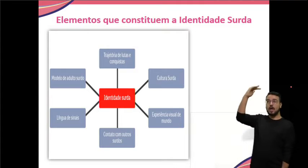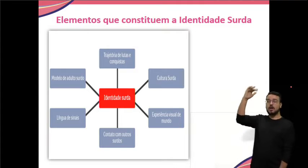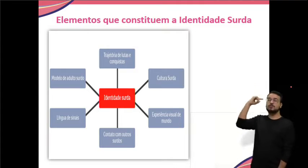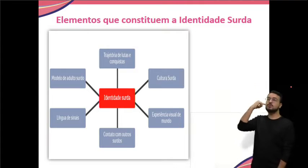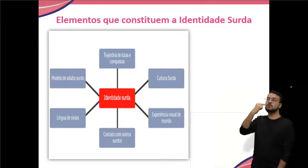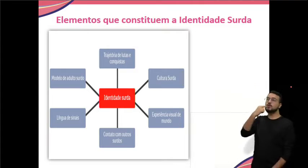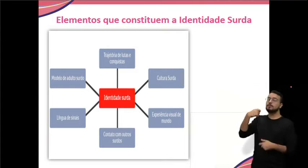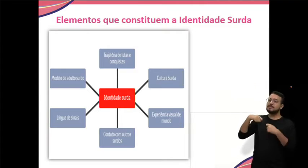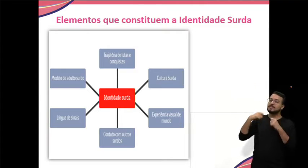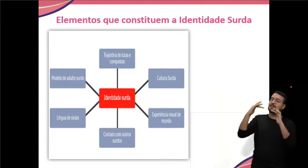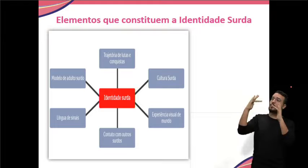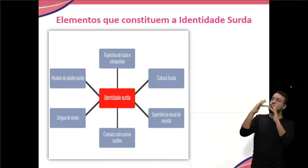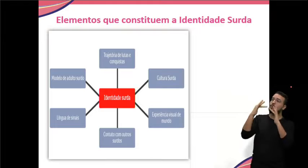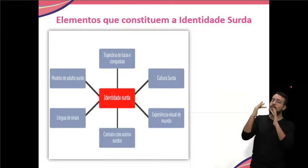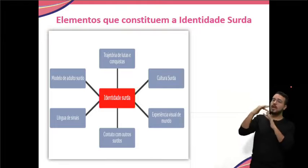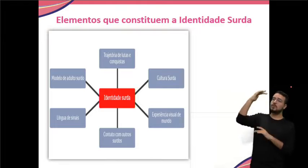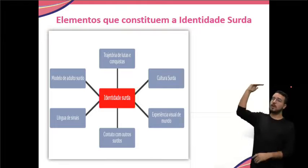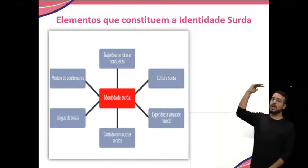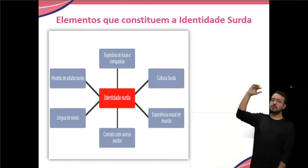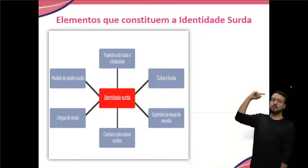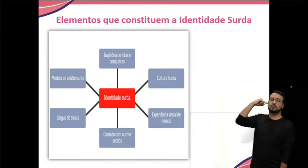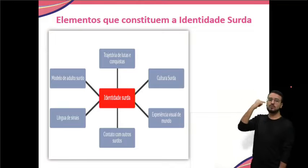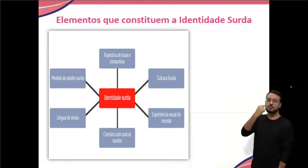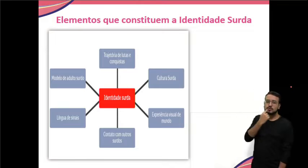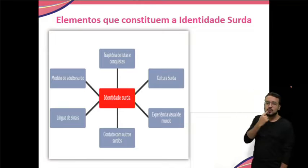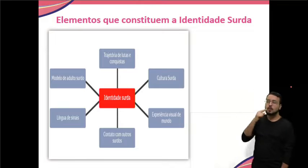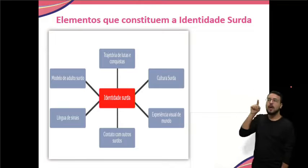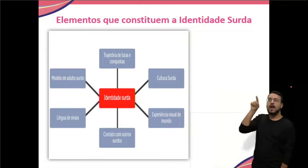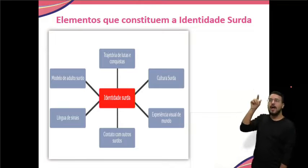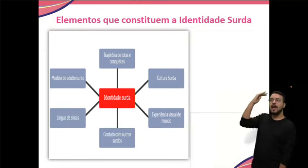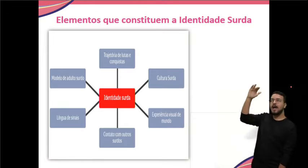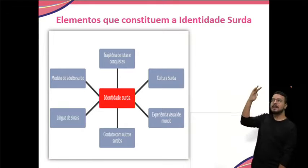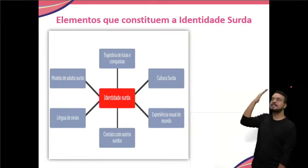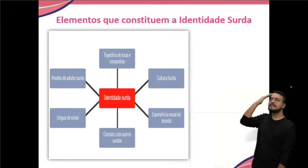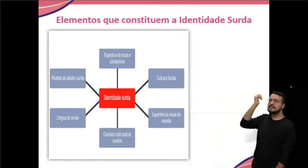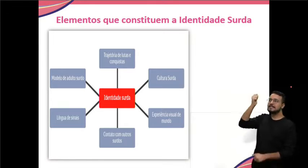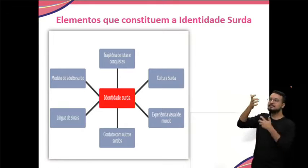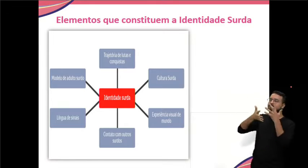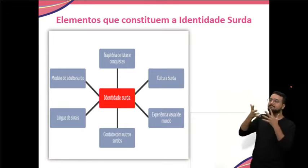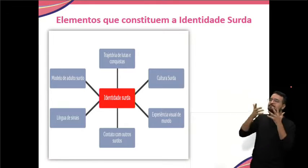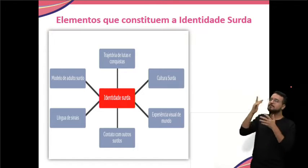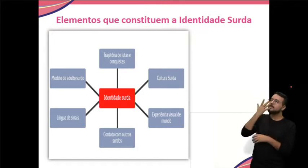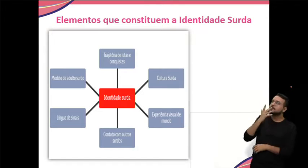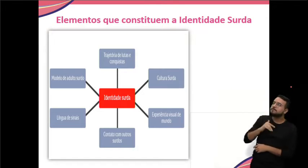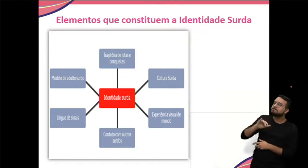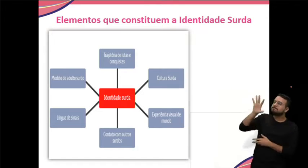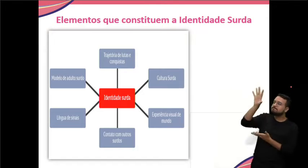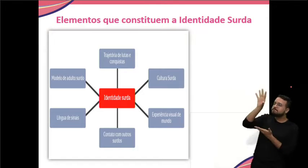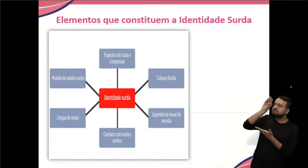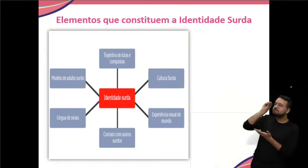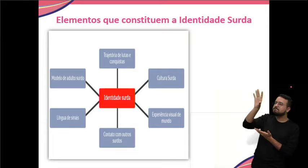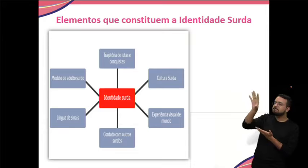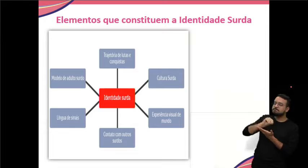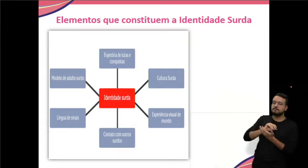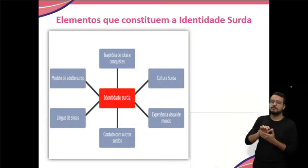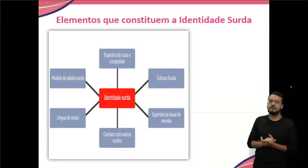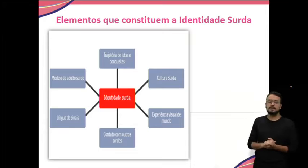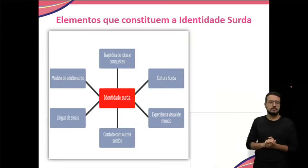contato com um adulto surdo, um adulto que domina a língua de sinais. E aí nós temos também a trajetória de lutas e